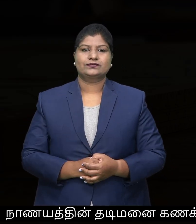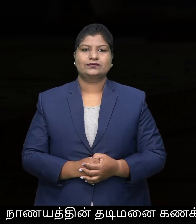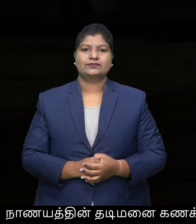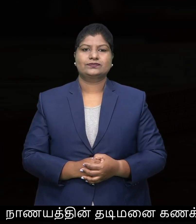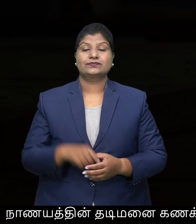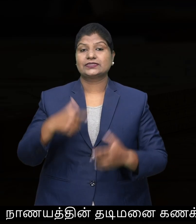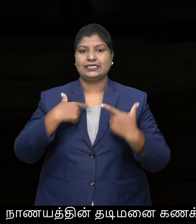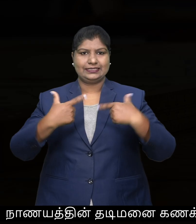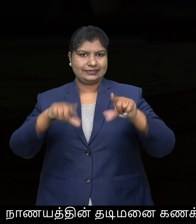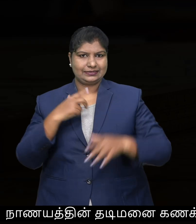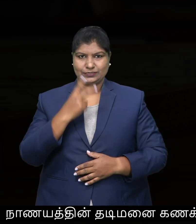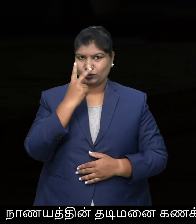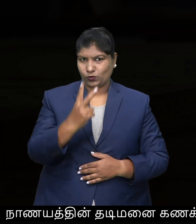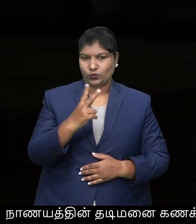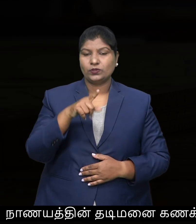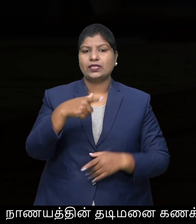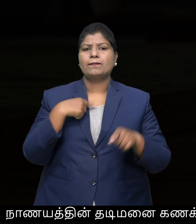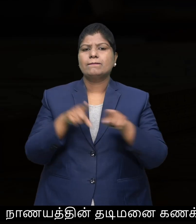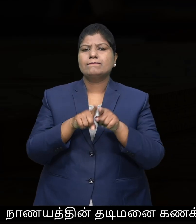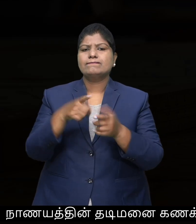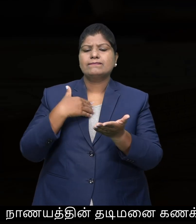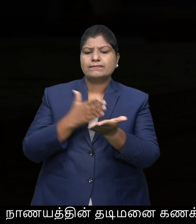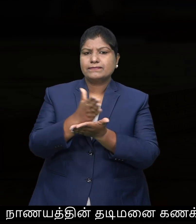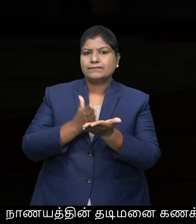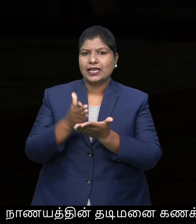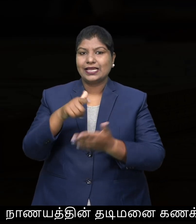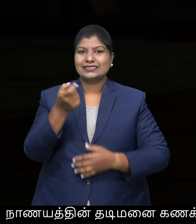நாணயத்தின் தடிமனை கணக்கிடும் முறையை பார்ப்போம்.